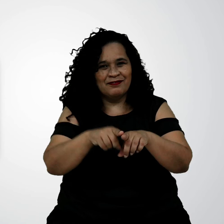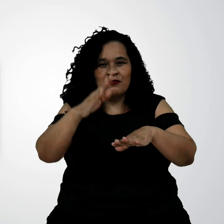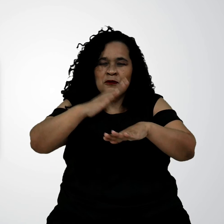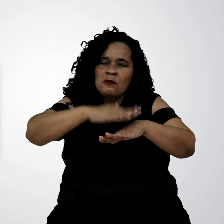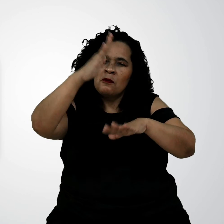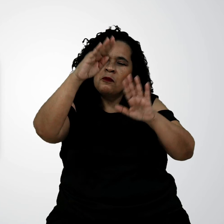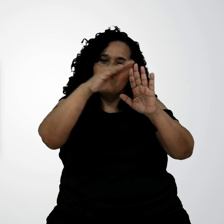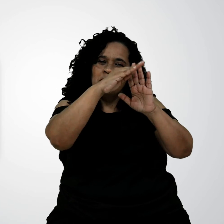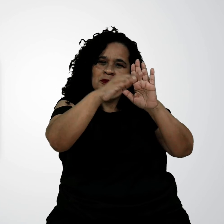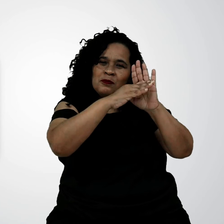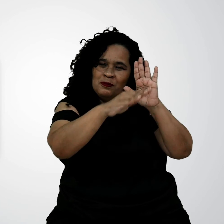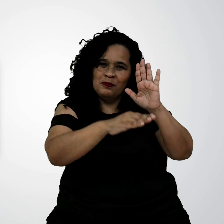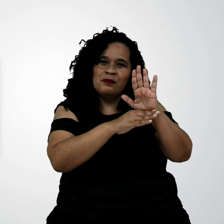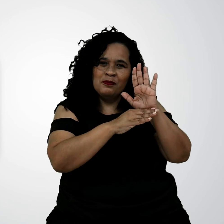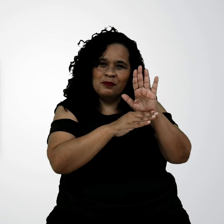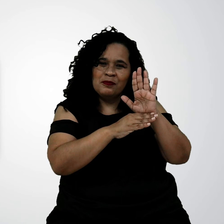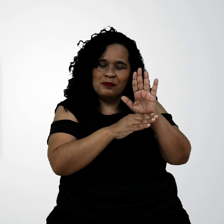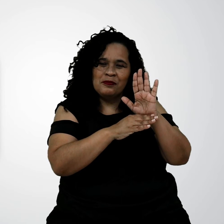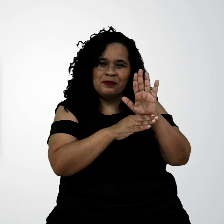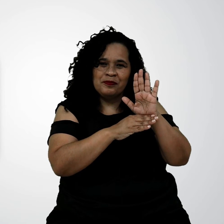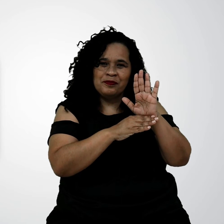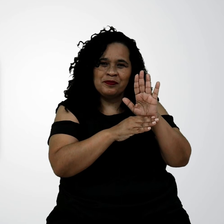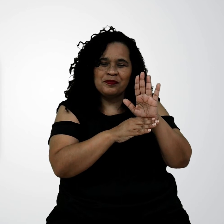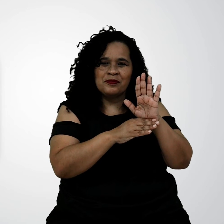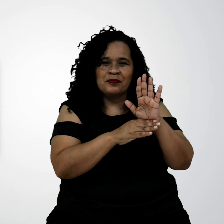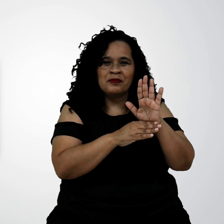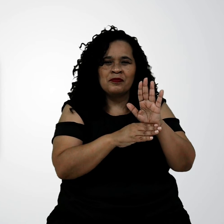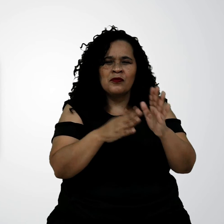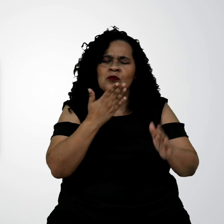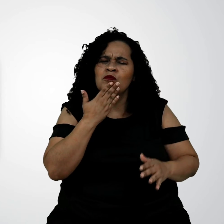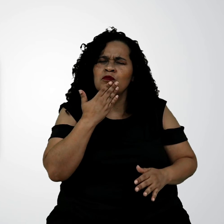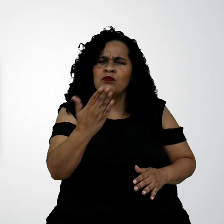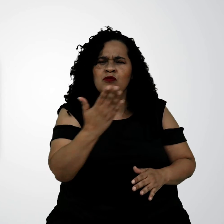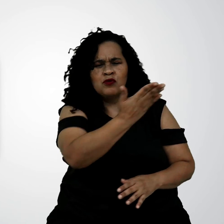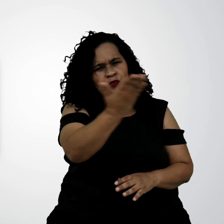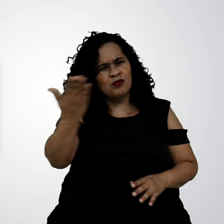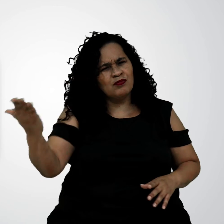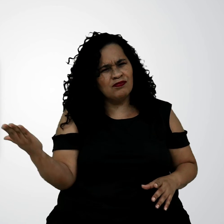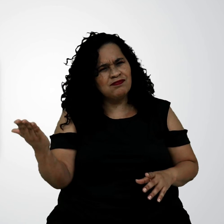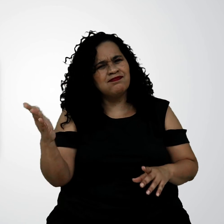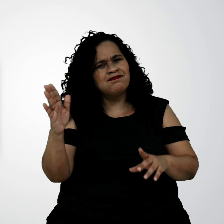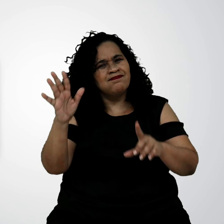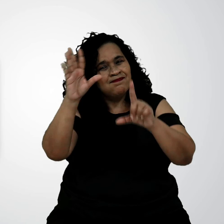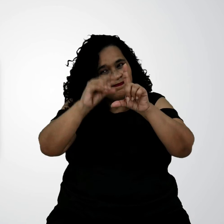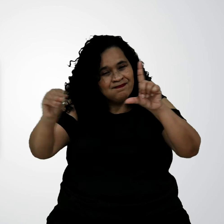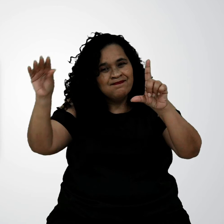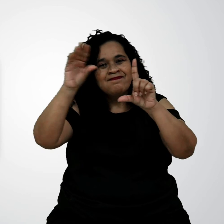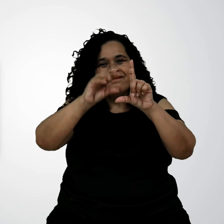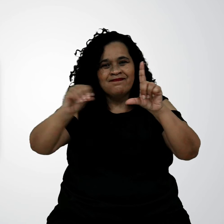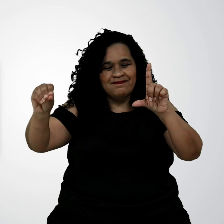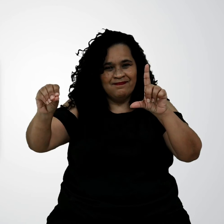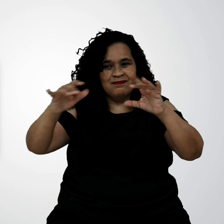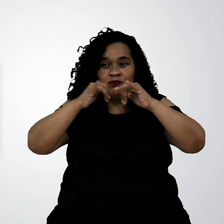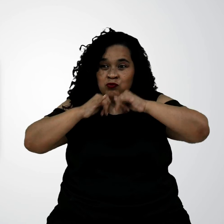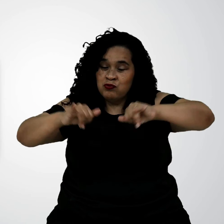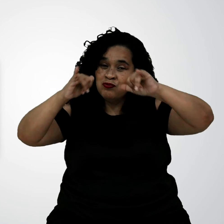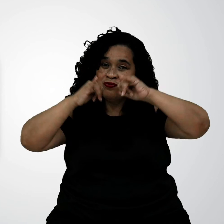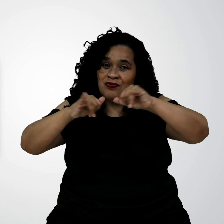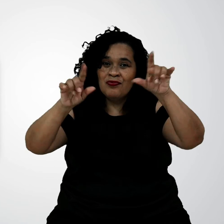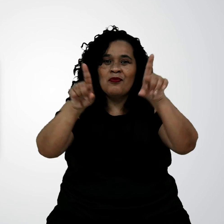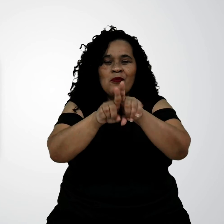realizado, programa Mais Valor. Não esqueça de divulgar, nos ajudar aí nas redes sociais. Nós vamos agora a